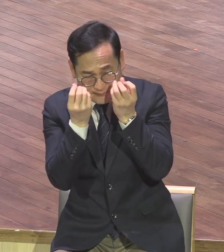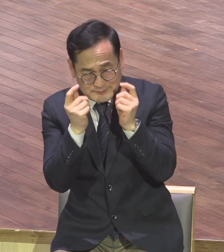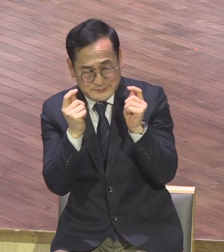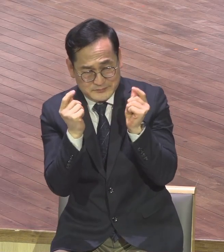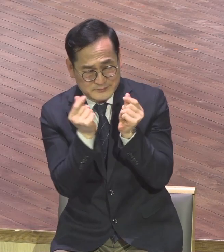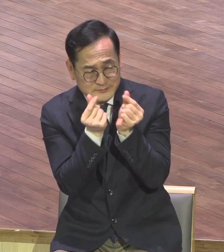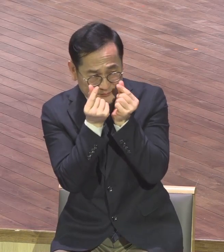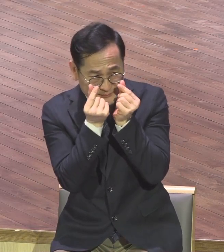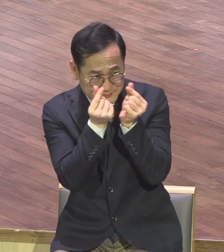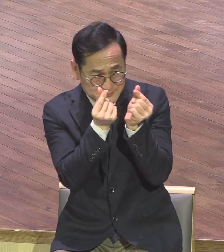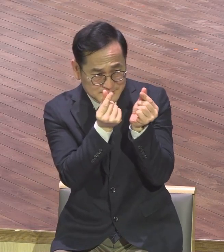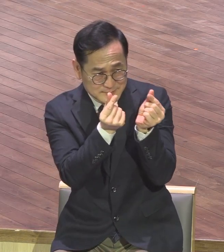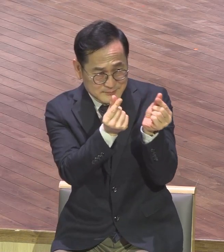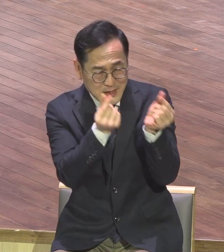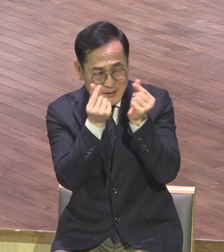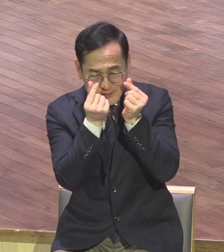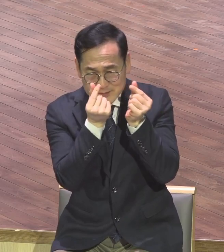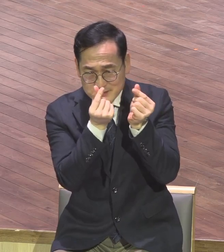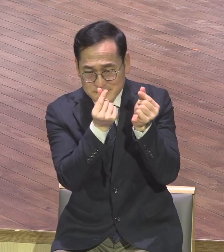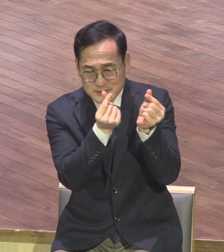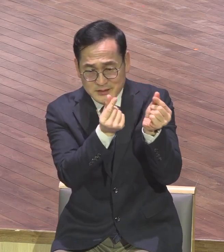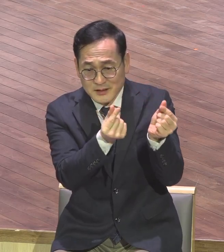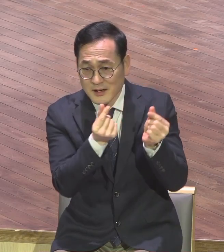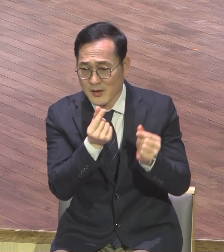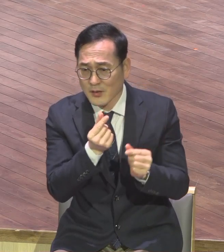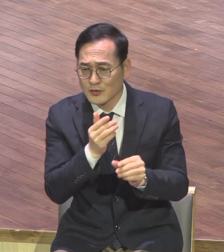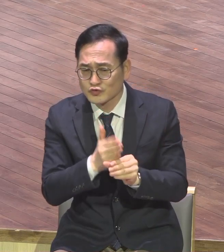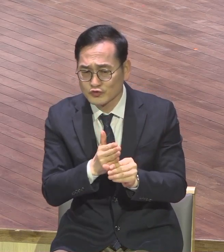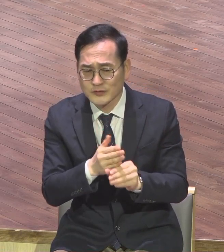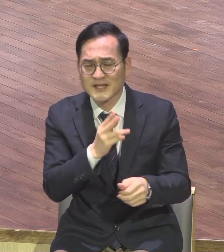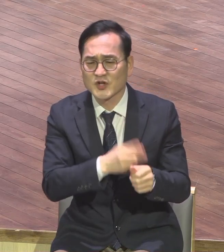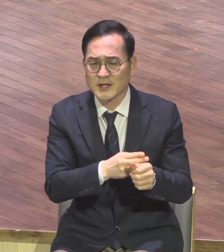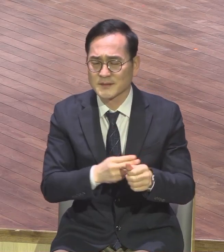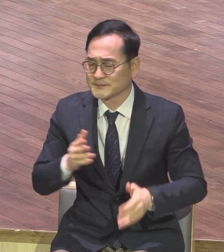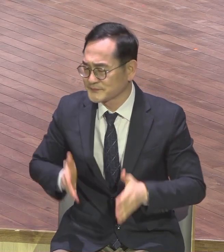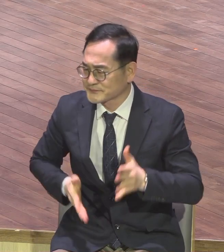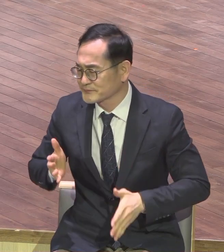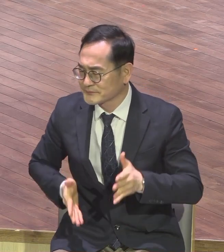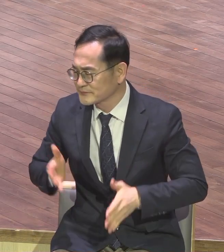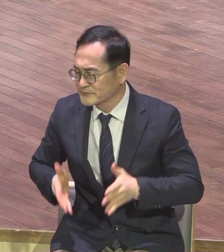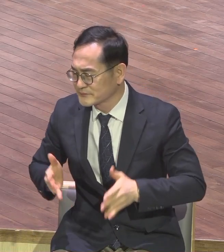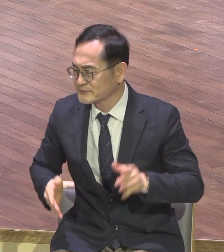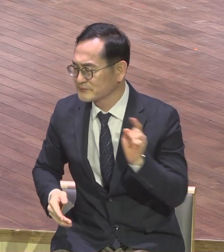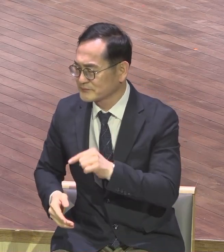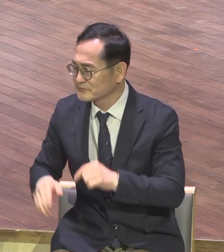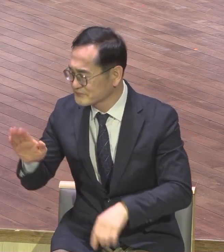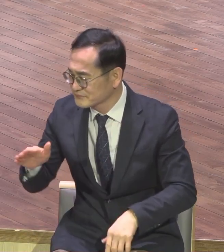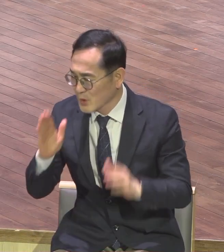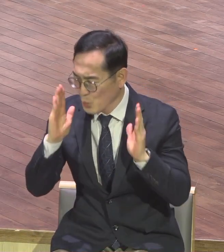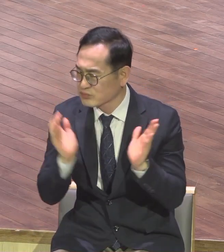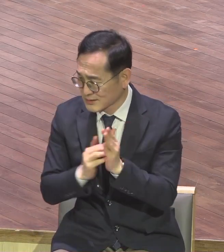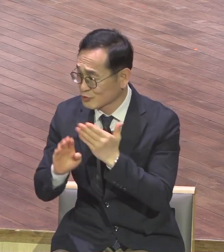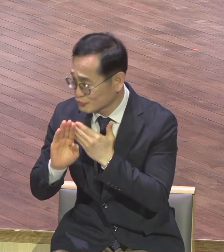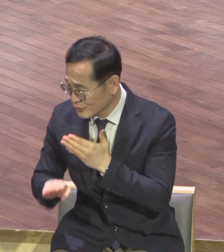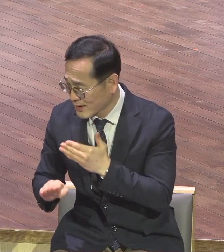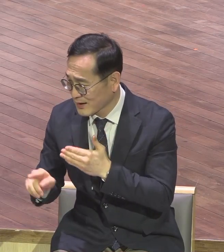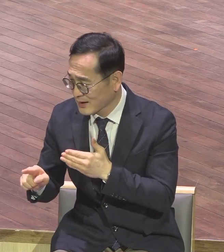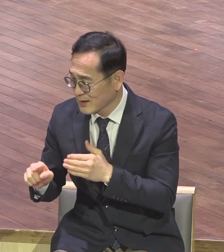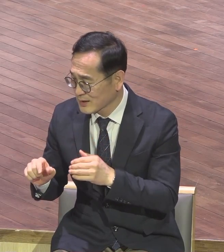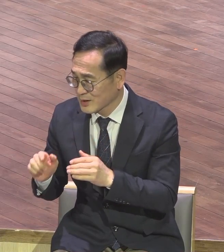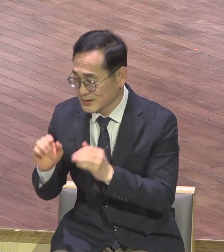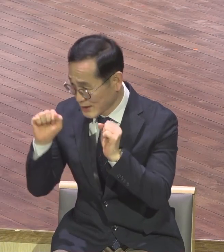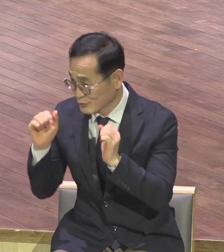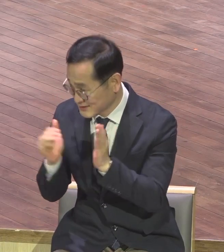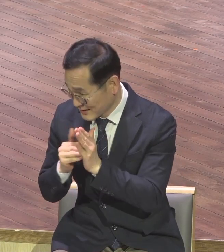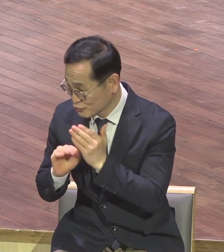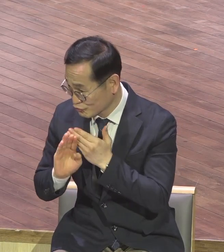바라보고 있었는데 선생님이 다가오시더니 수업 끝나고 체육실로 잠깐 오라고